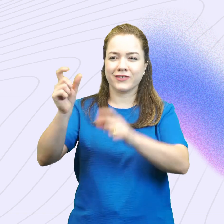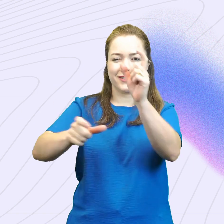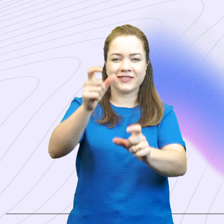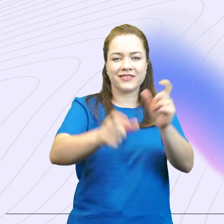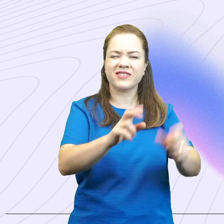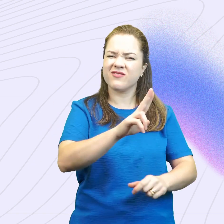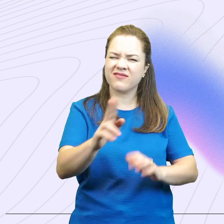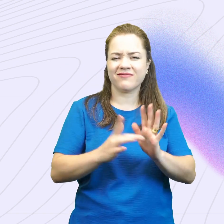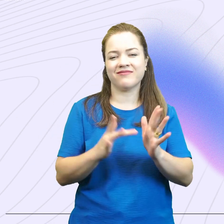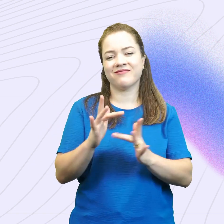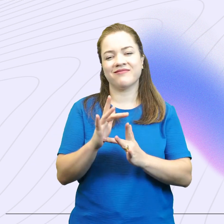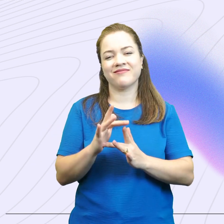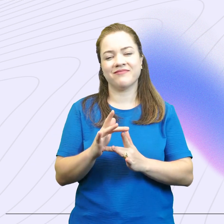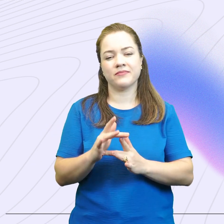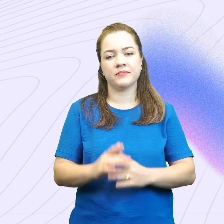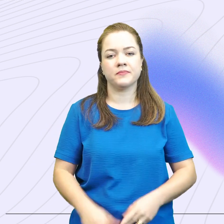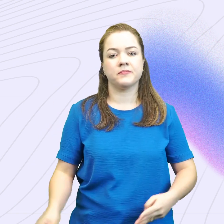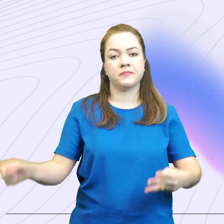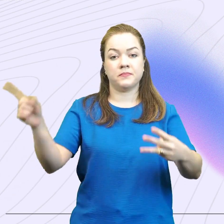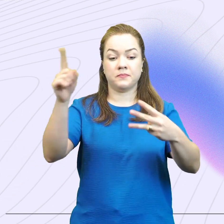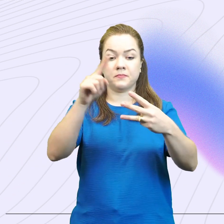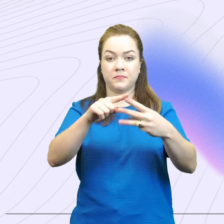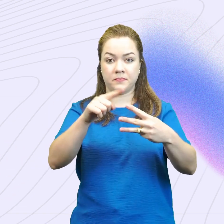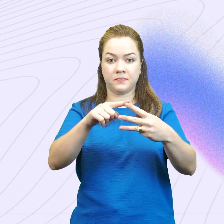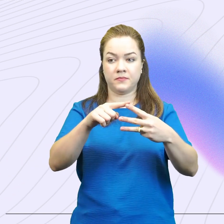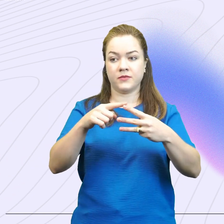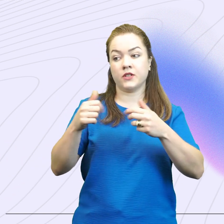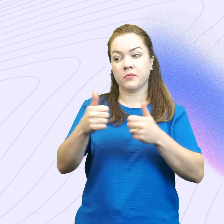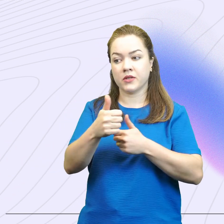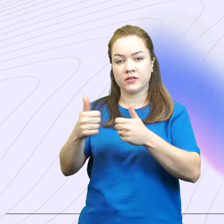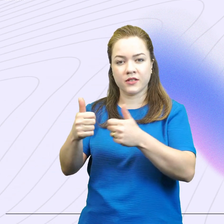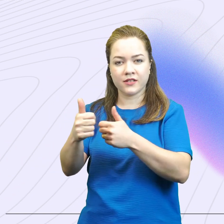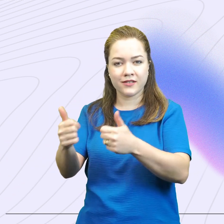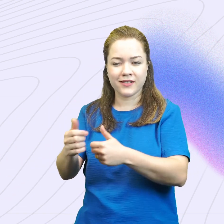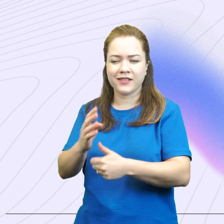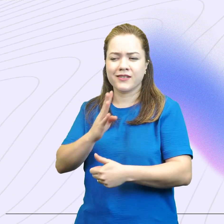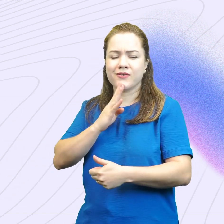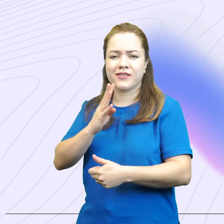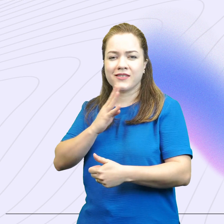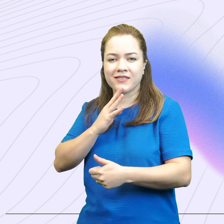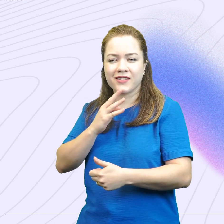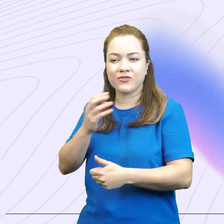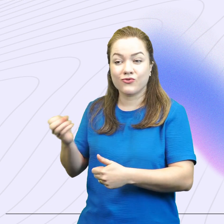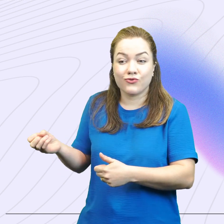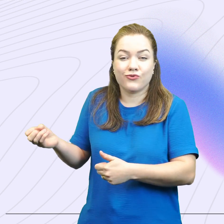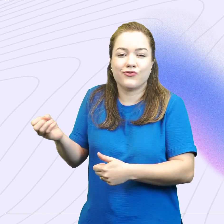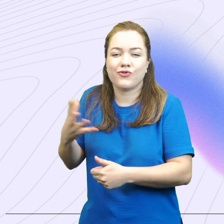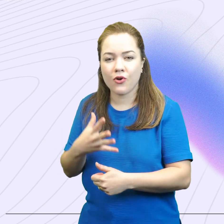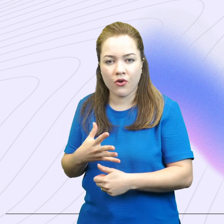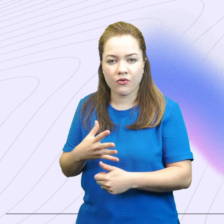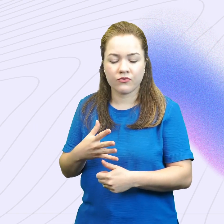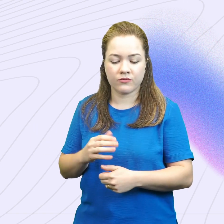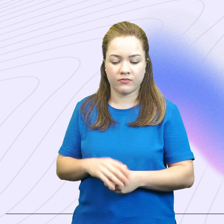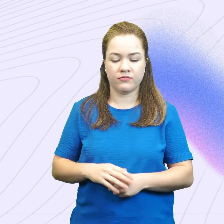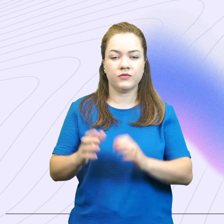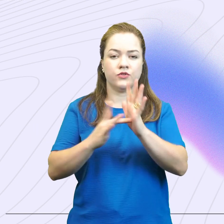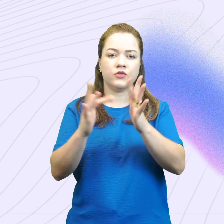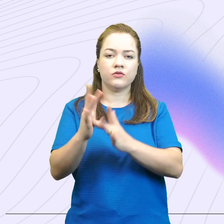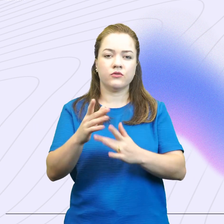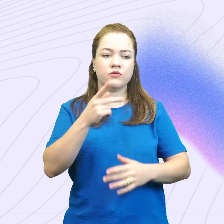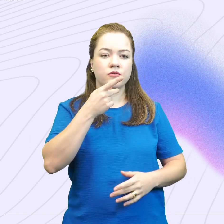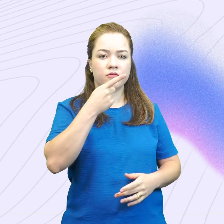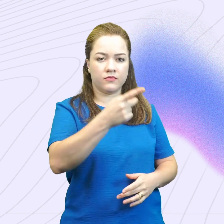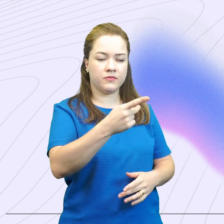Jesus. Vamos lá, o primeiro ponto, para seguir e viver algo novo. Jesus diz assim, venham